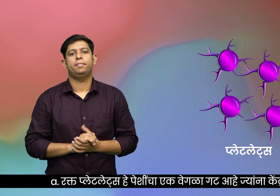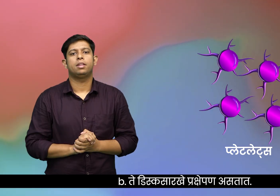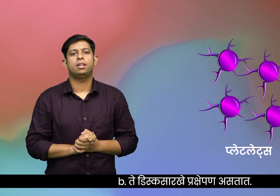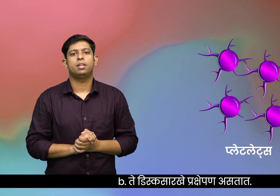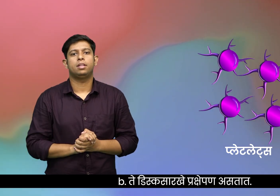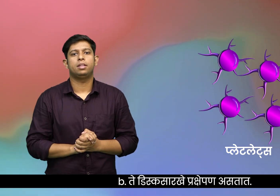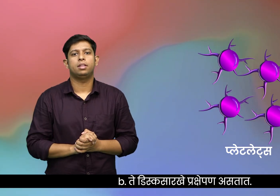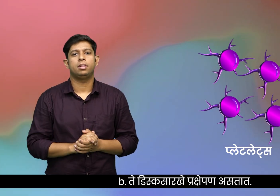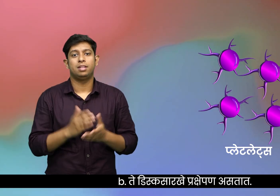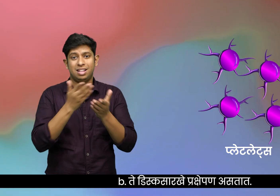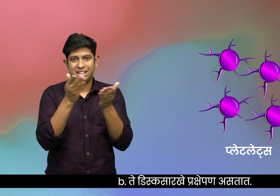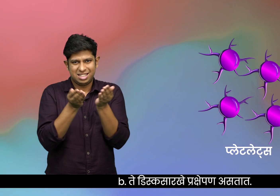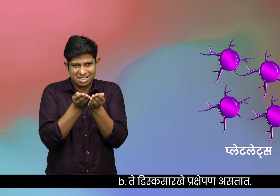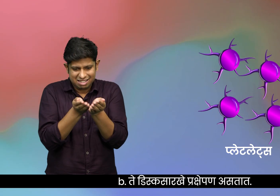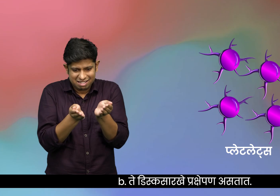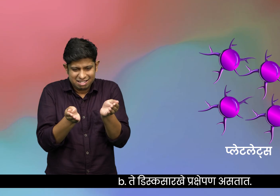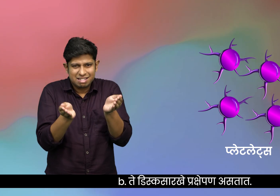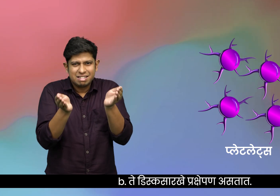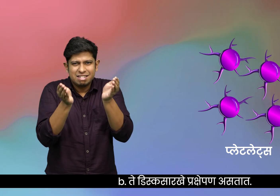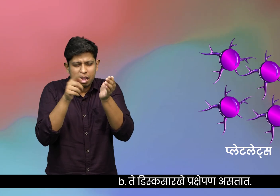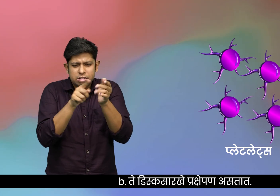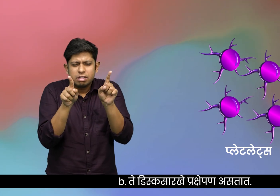ते डिस्कसारखे प्रक्षेपण असतात.